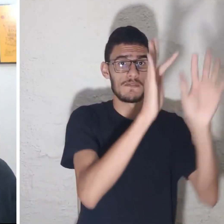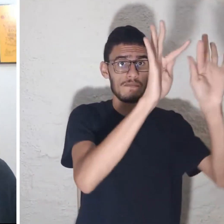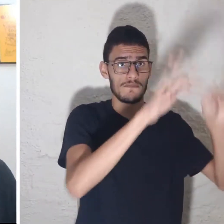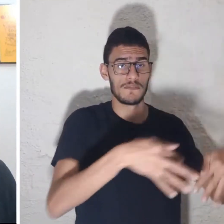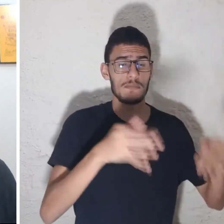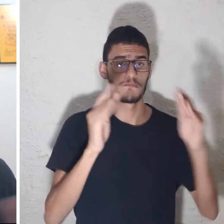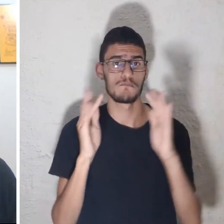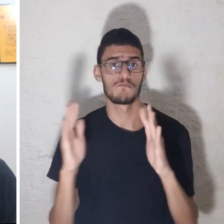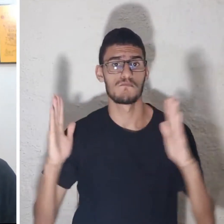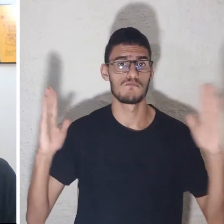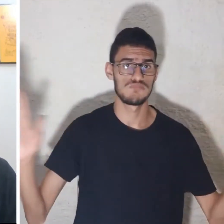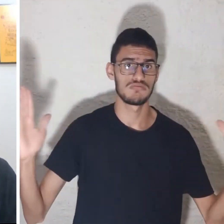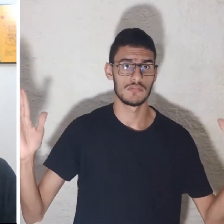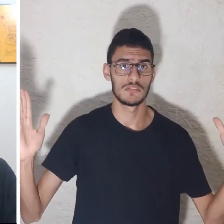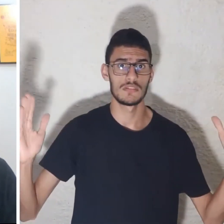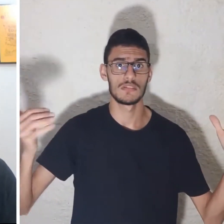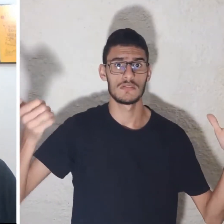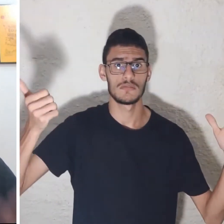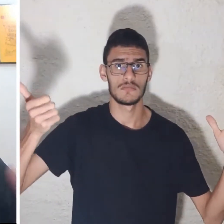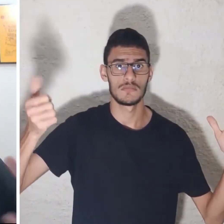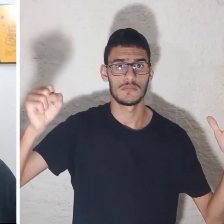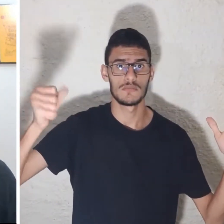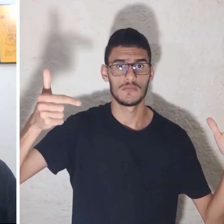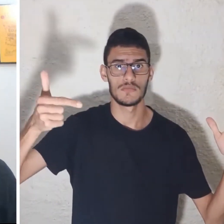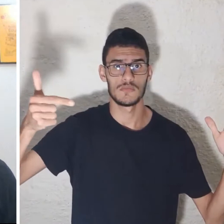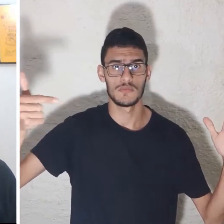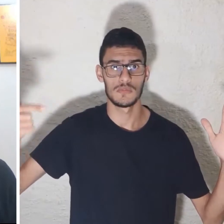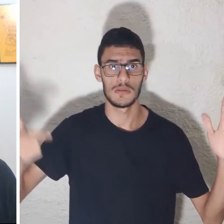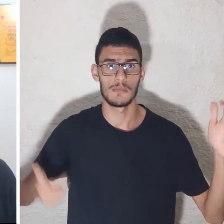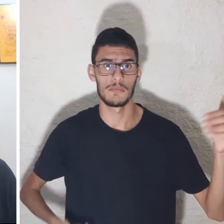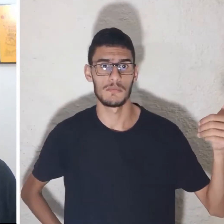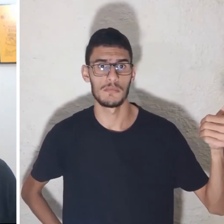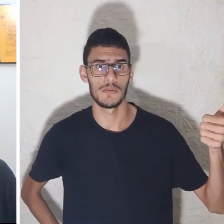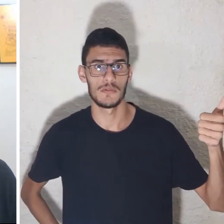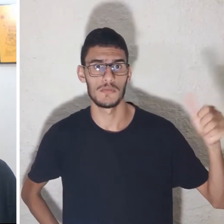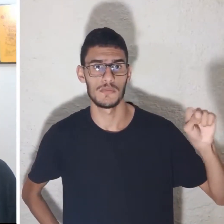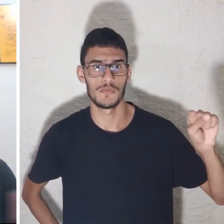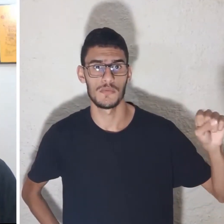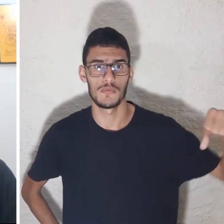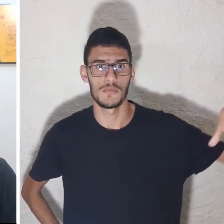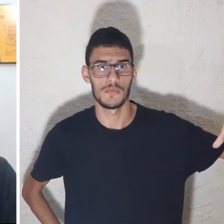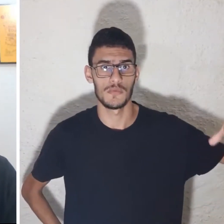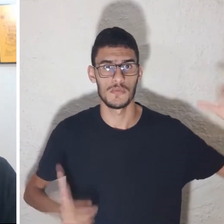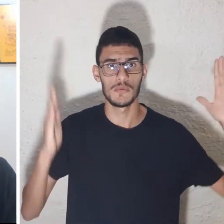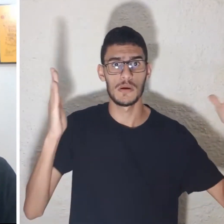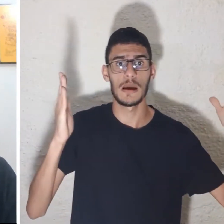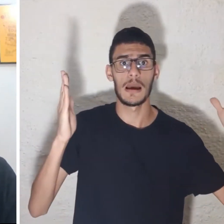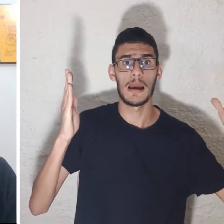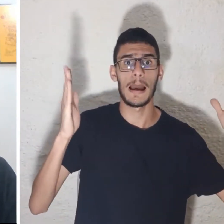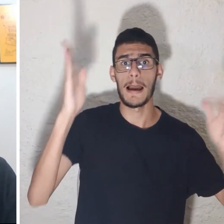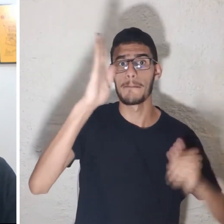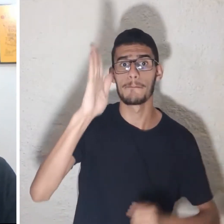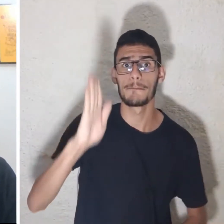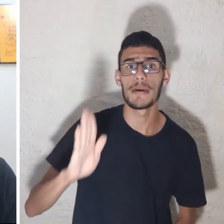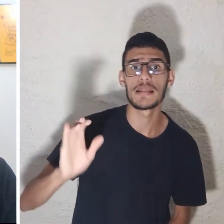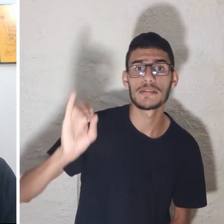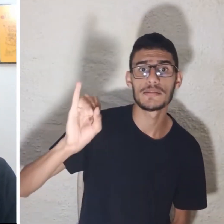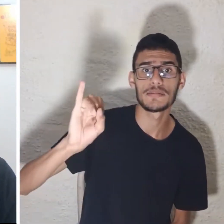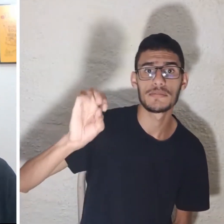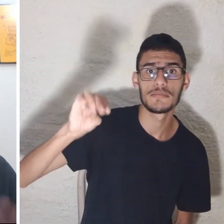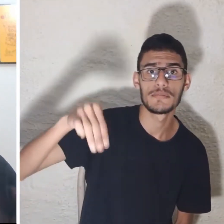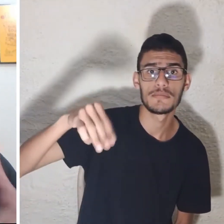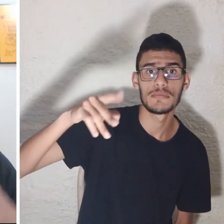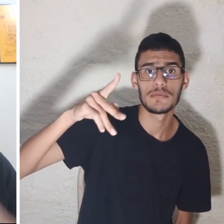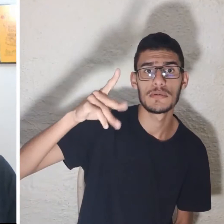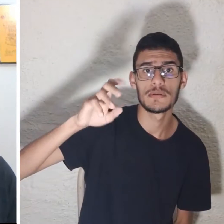grande período da história do Brasil, que vai de 1822 até 1889, é conhecido como Brasil